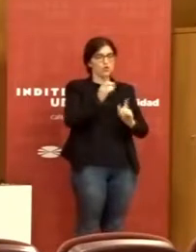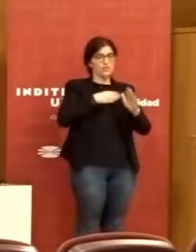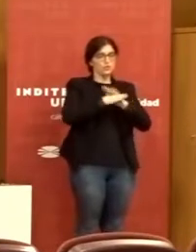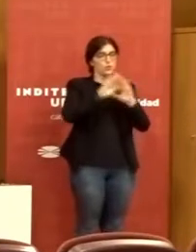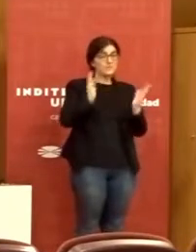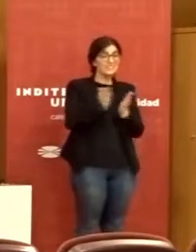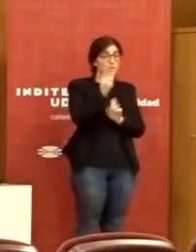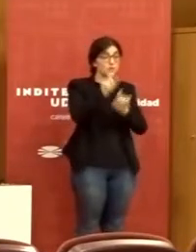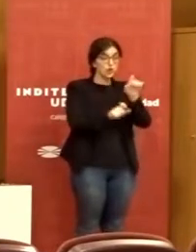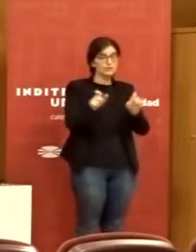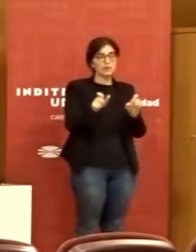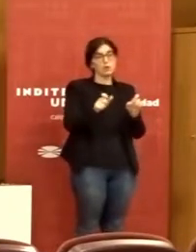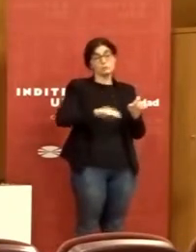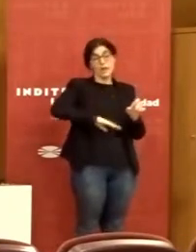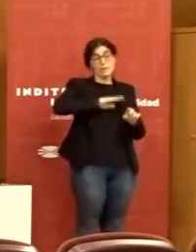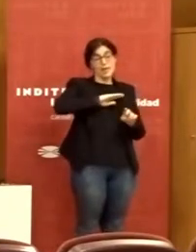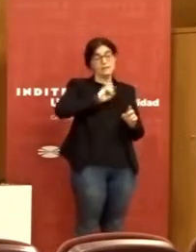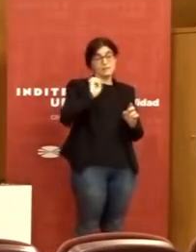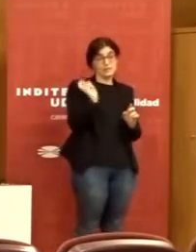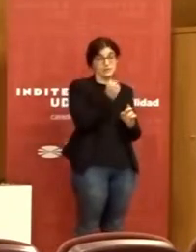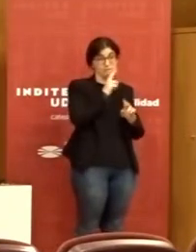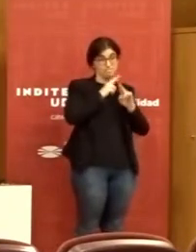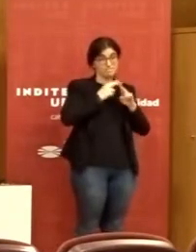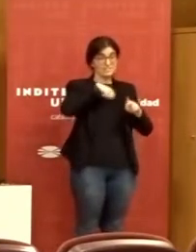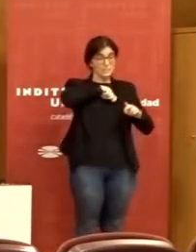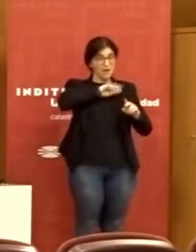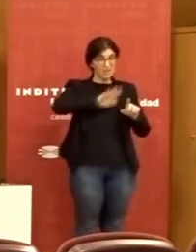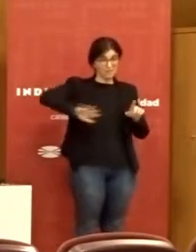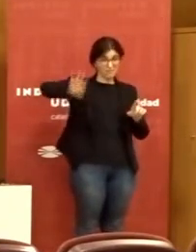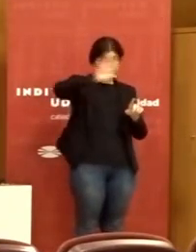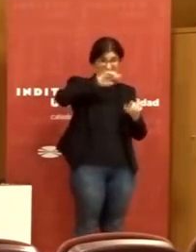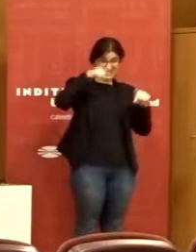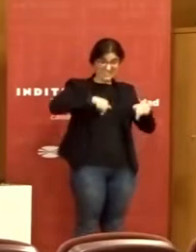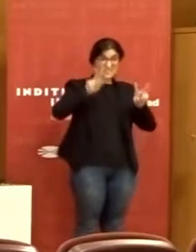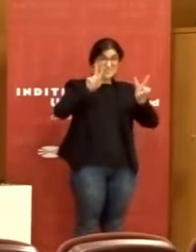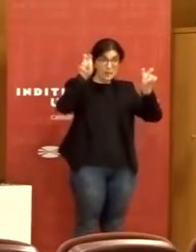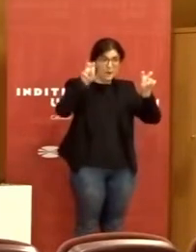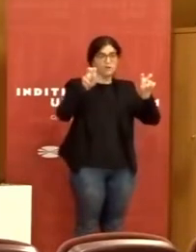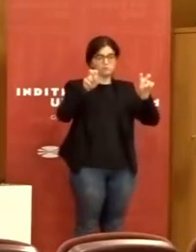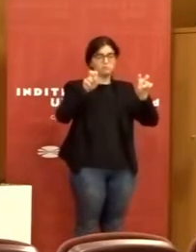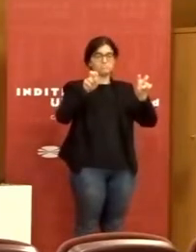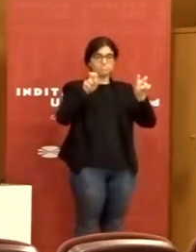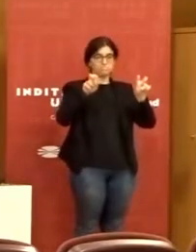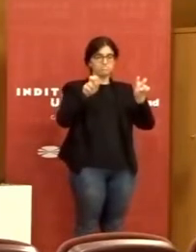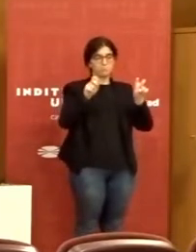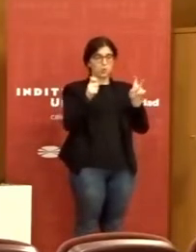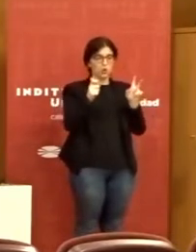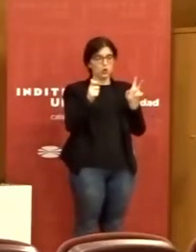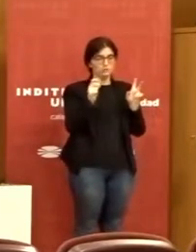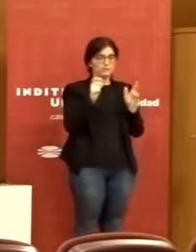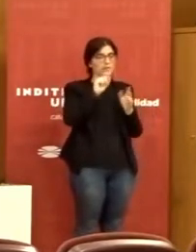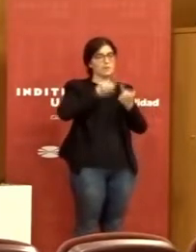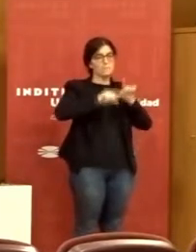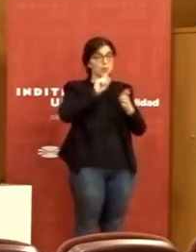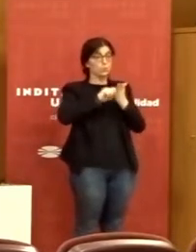universal de las personas con capacidades diferentes en España, yo creo que se puede ver como un vaso medio vacío, medio lleno.